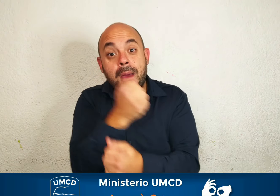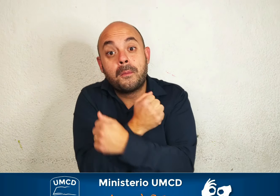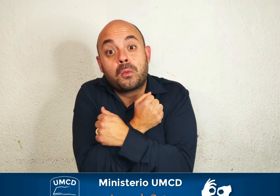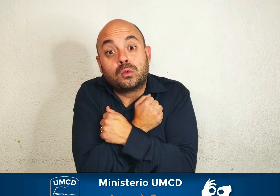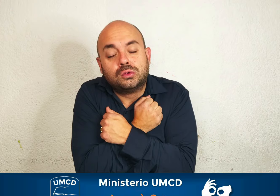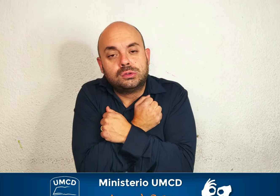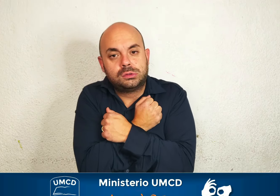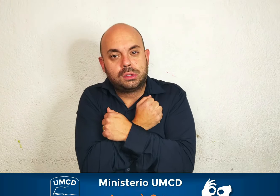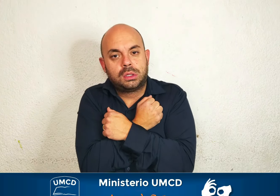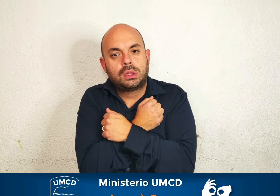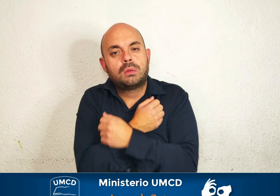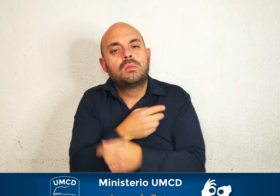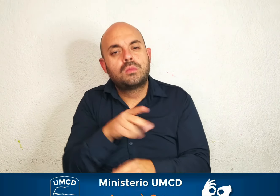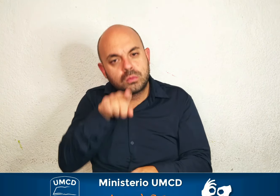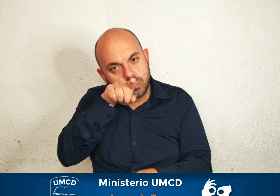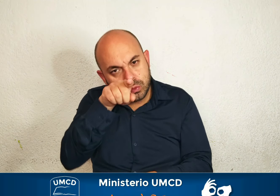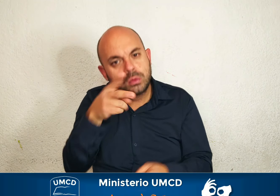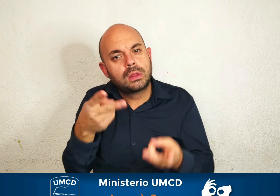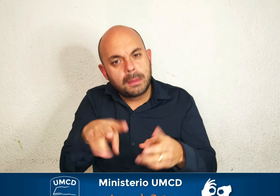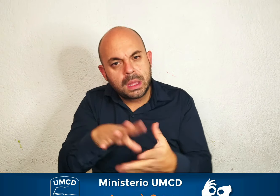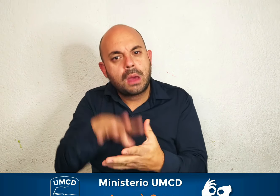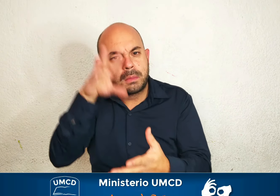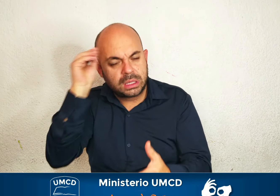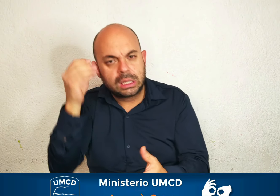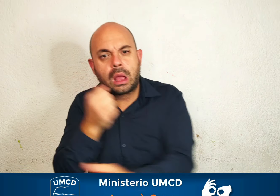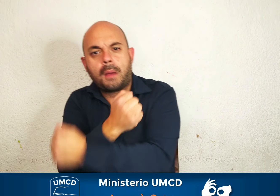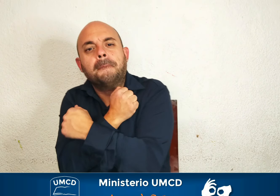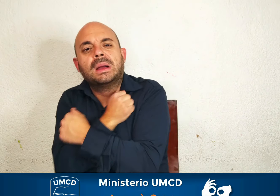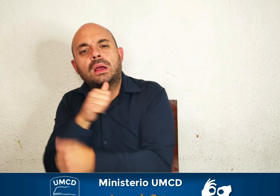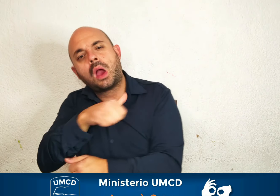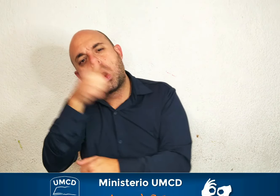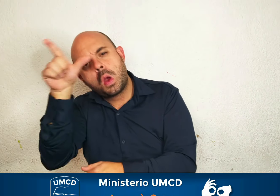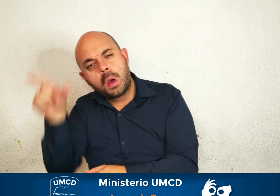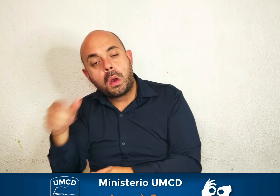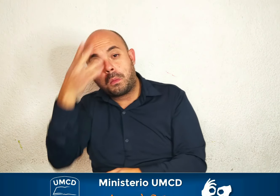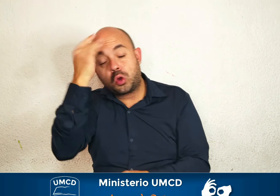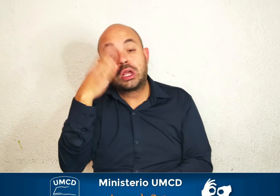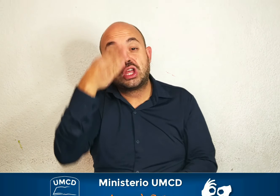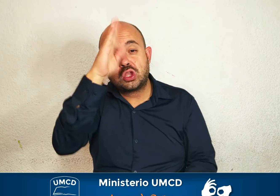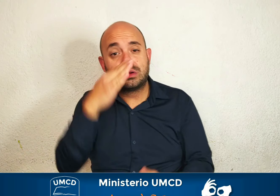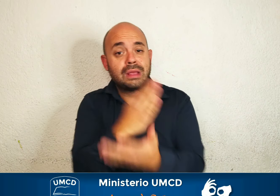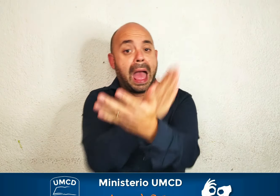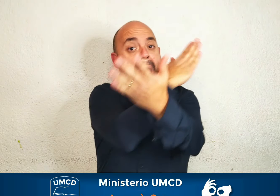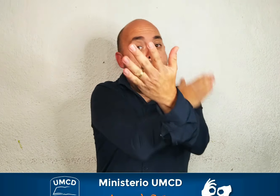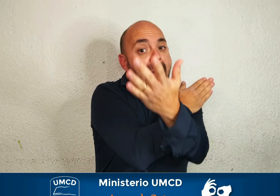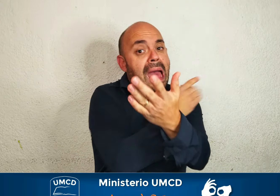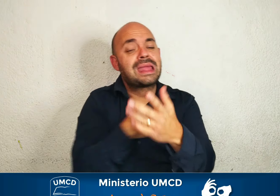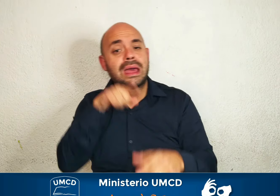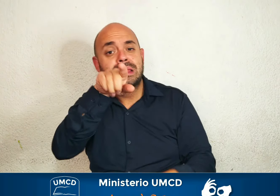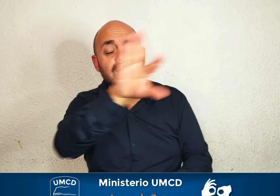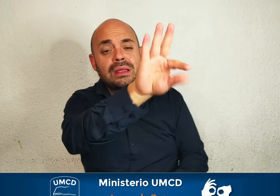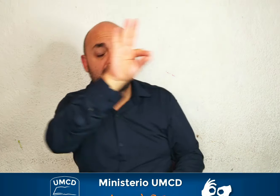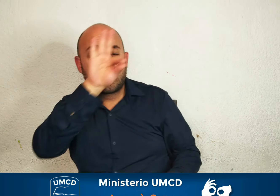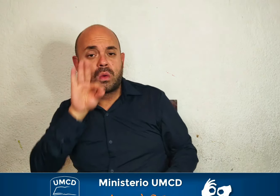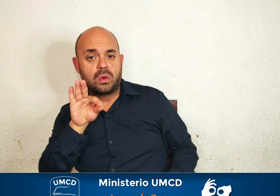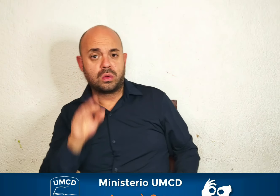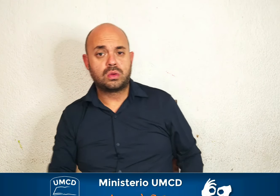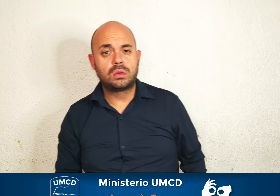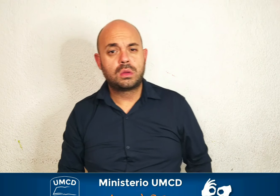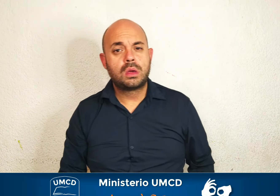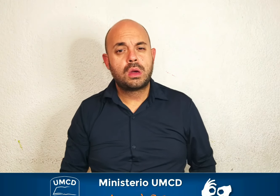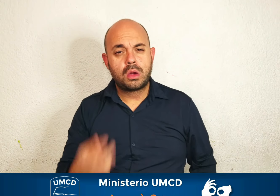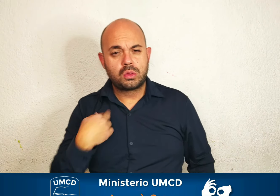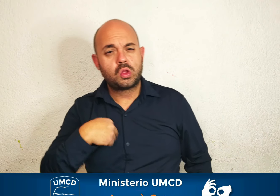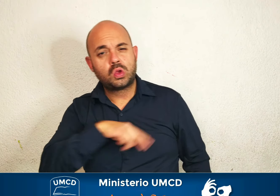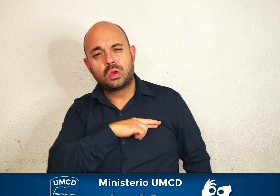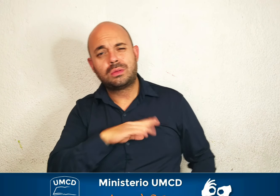mi prójimo, le estoy dando gracias también a Dios que ha creado a otros seres igual que yo. Y sí, muchos